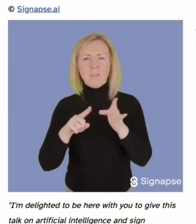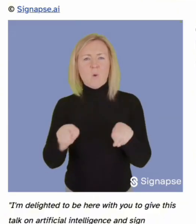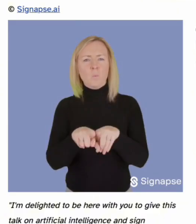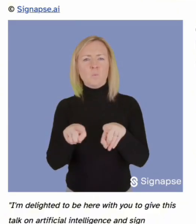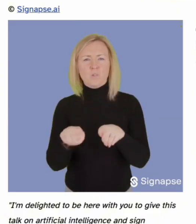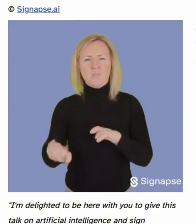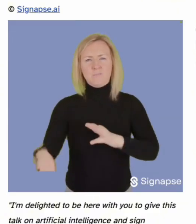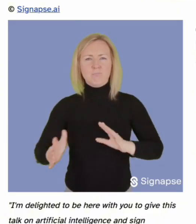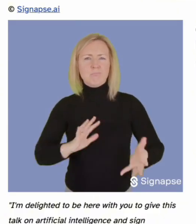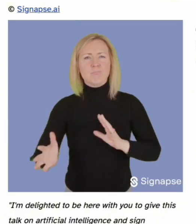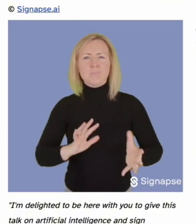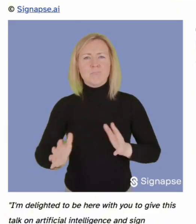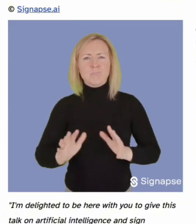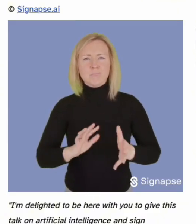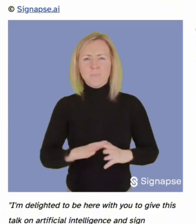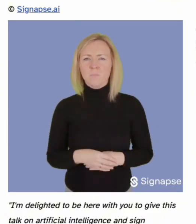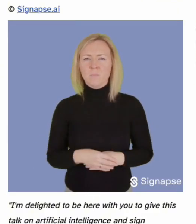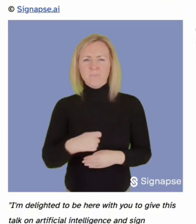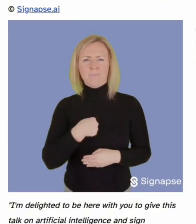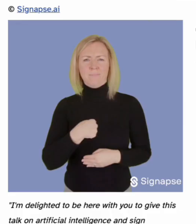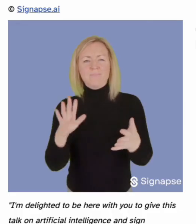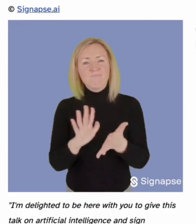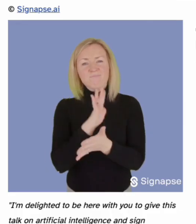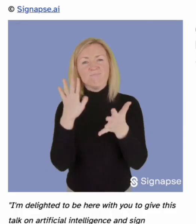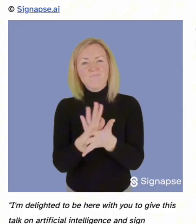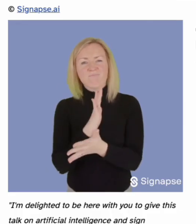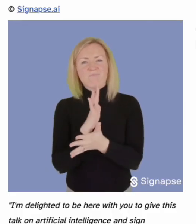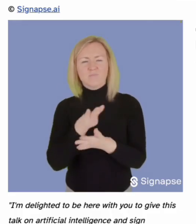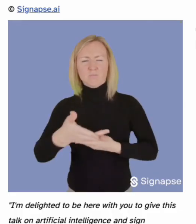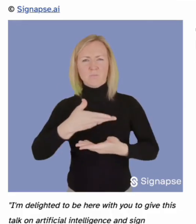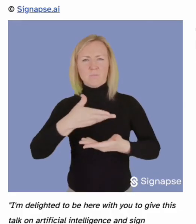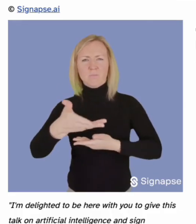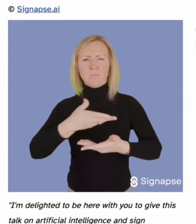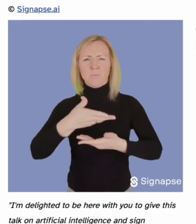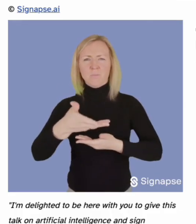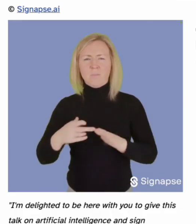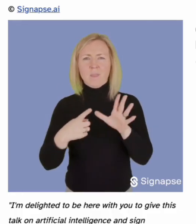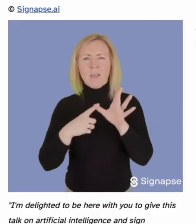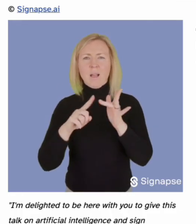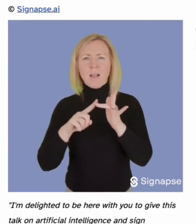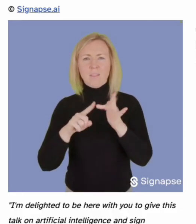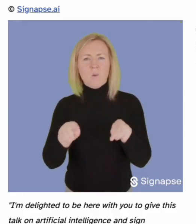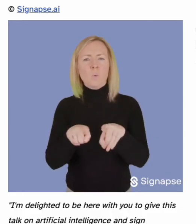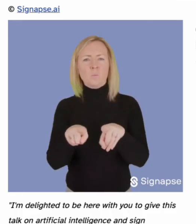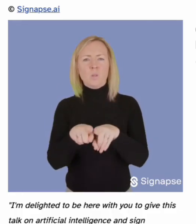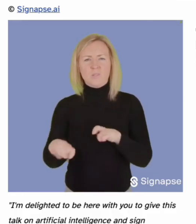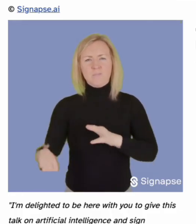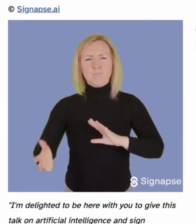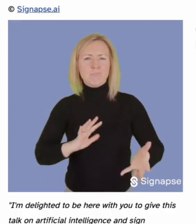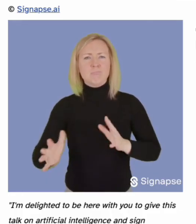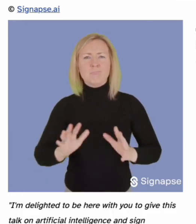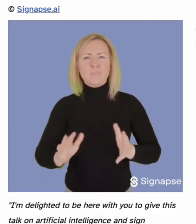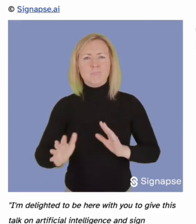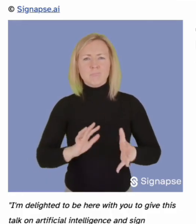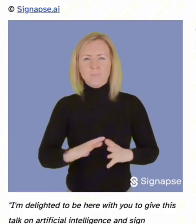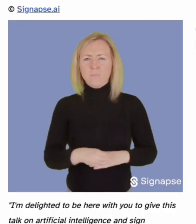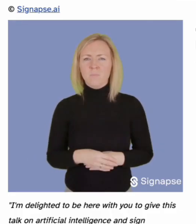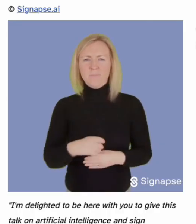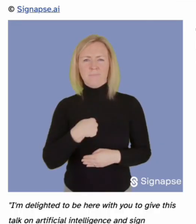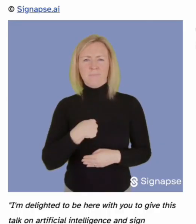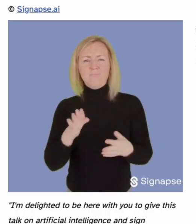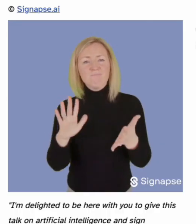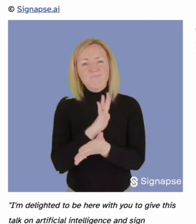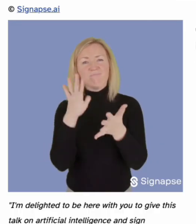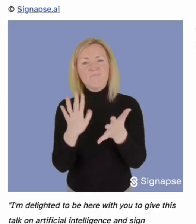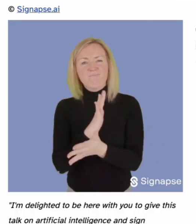entre l'avatar et la personne qui interprète. Et vraiment, quand j'ai vu cette vidéo, j'ai eu un doute et dit, est-ce que